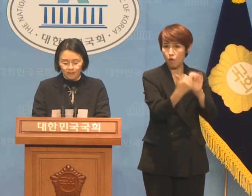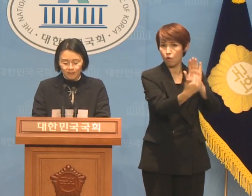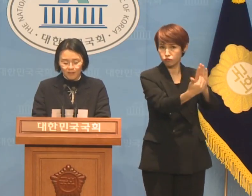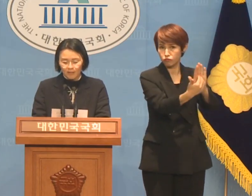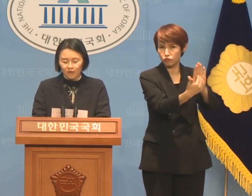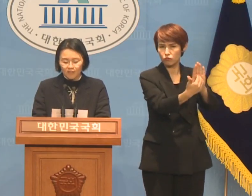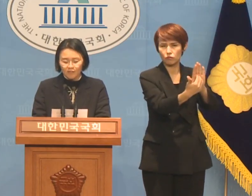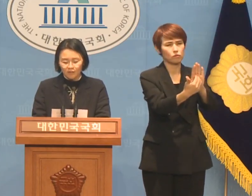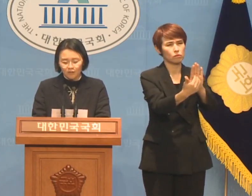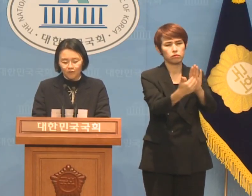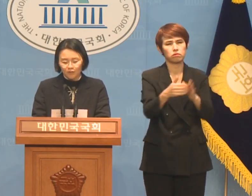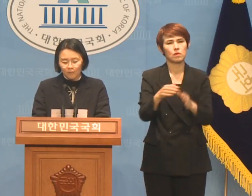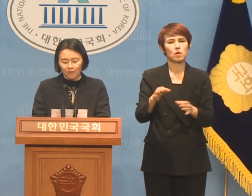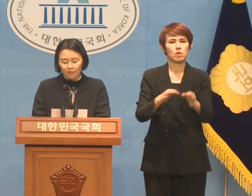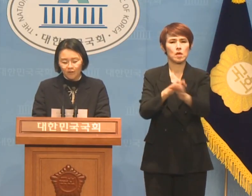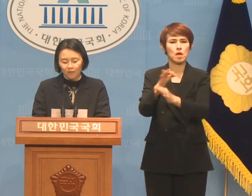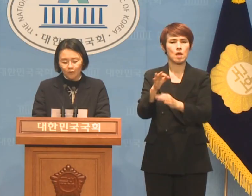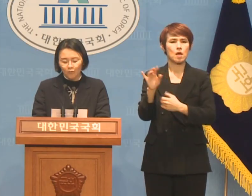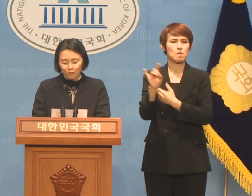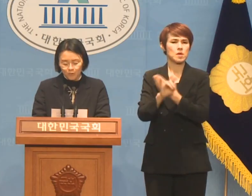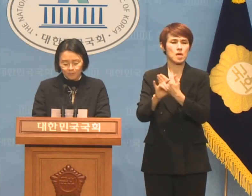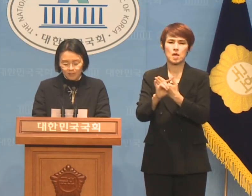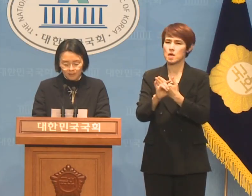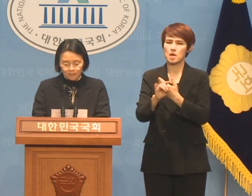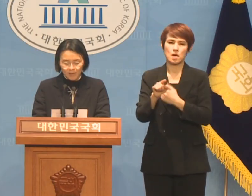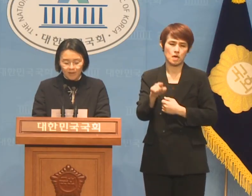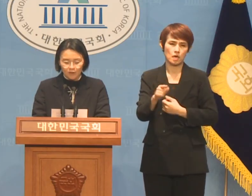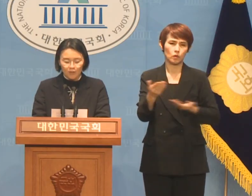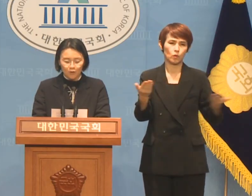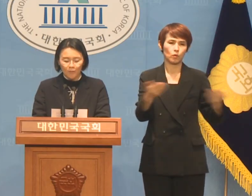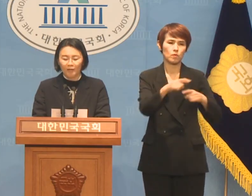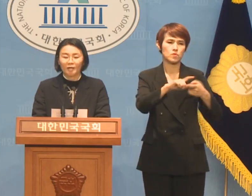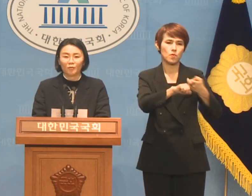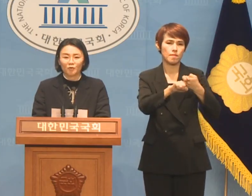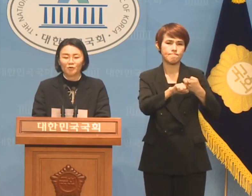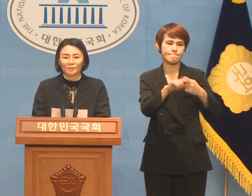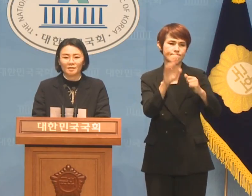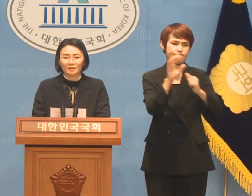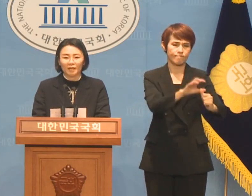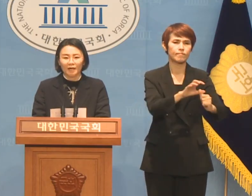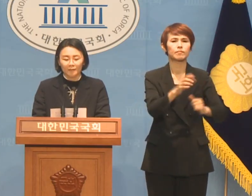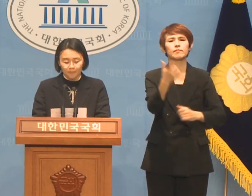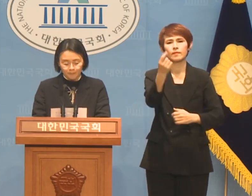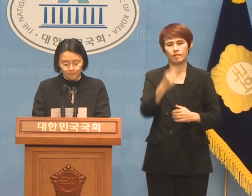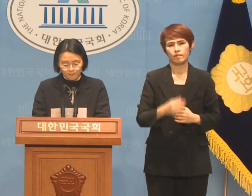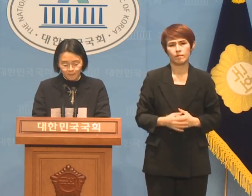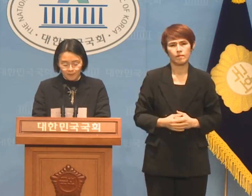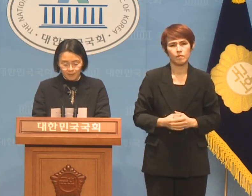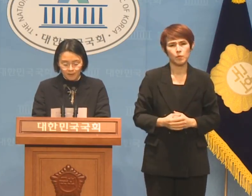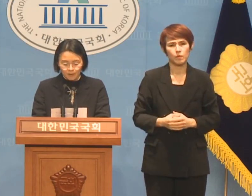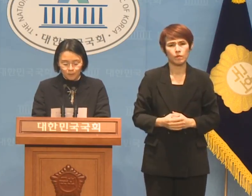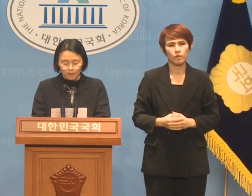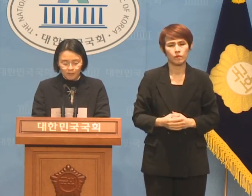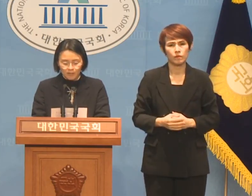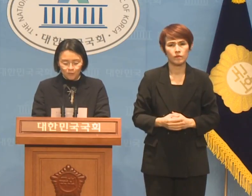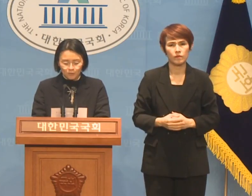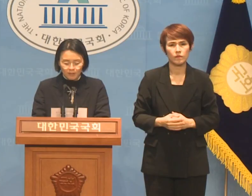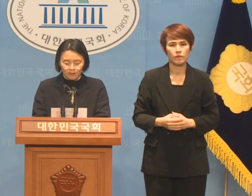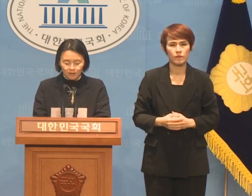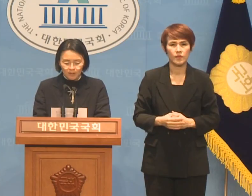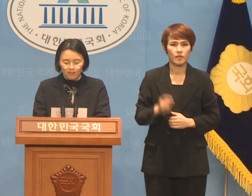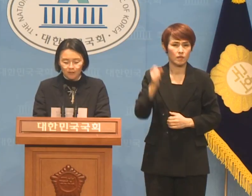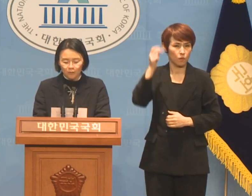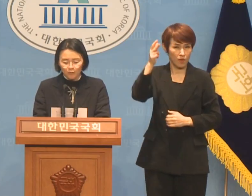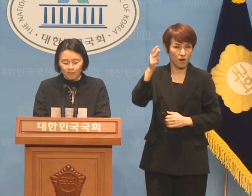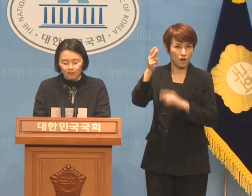것은 경제적 이유를 넘어서 노동조합 탄압의 행위라고 밖에 볼 수 없습니다. 우리는 세종호텔이